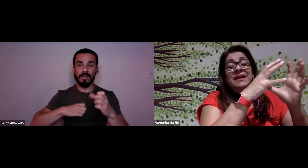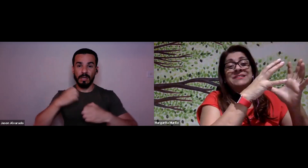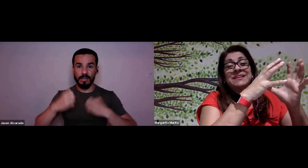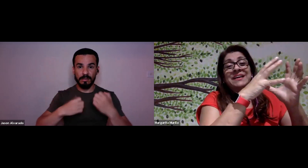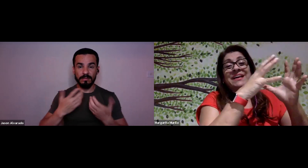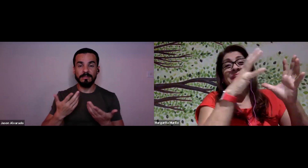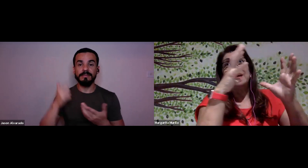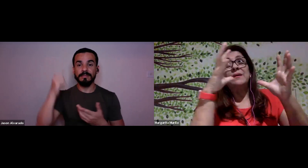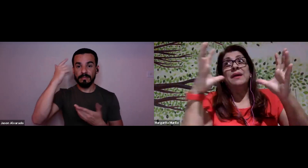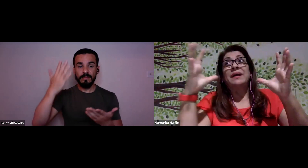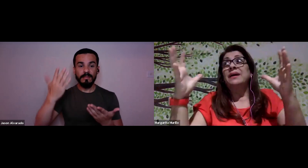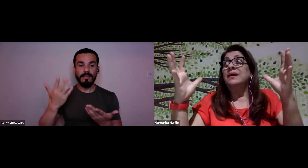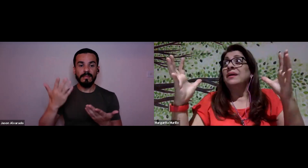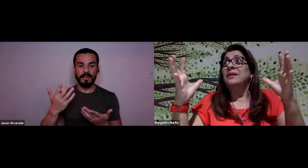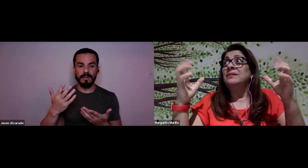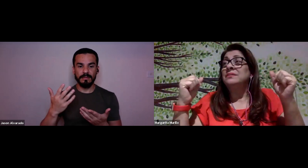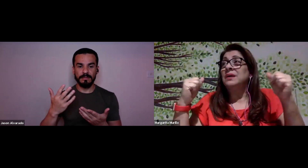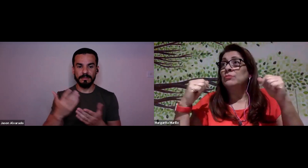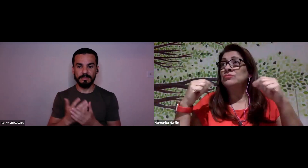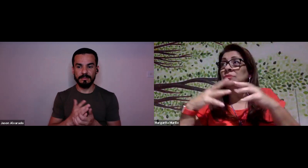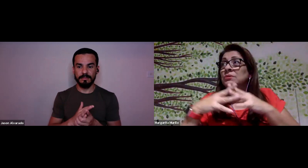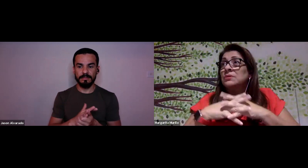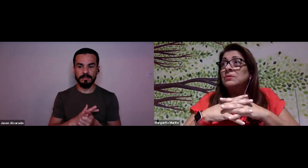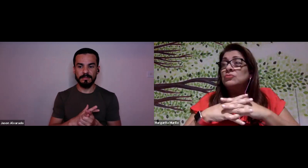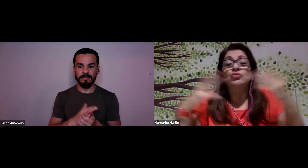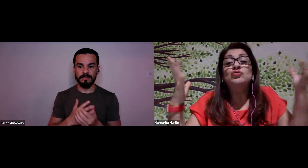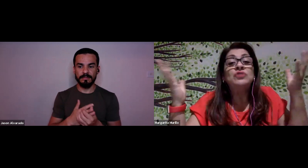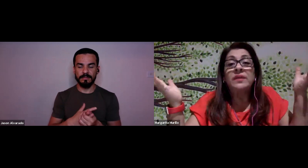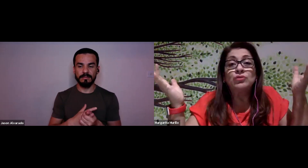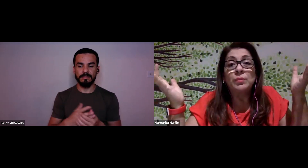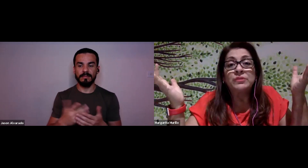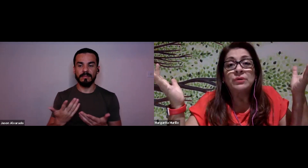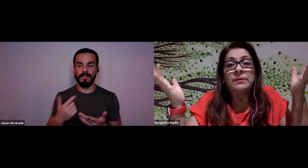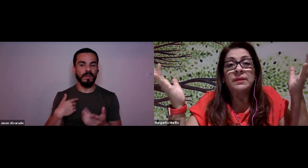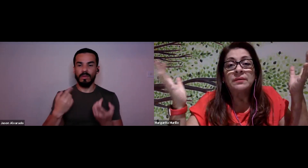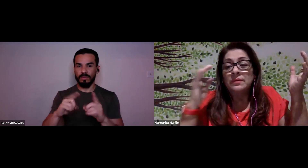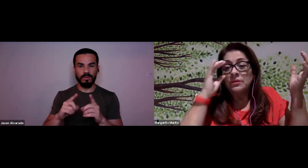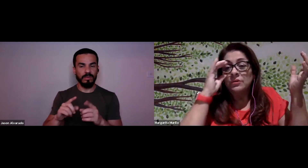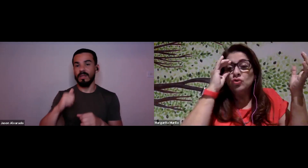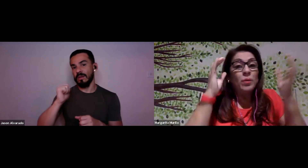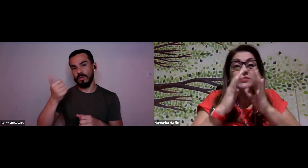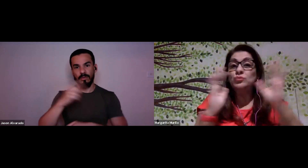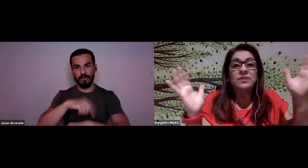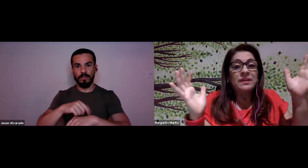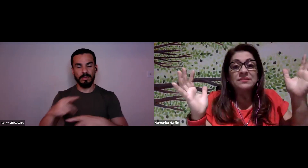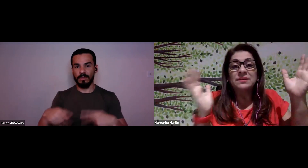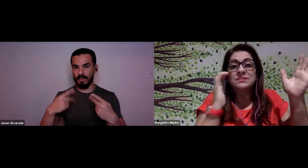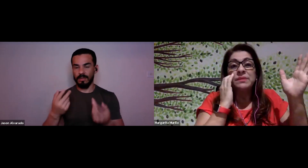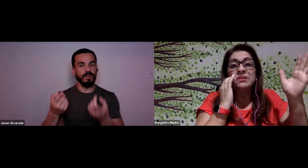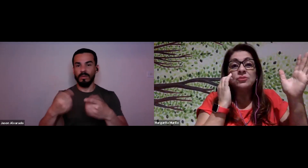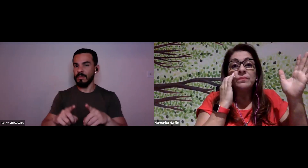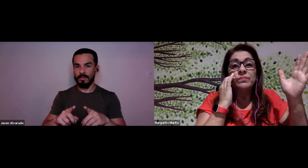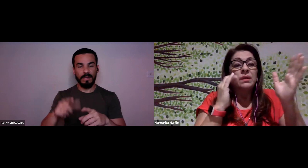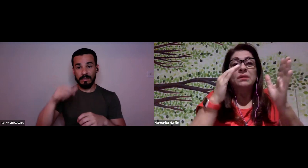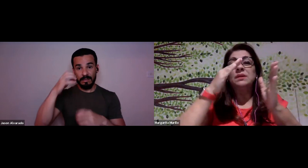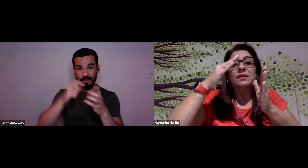es digamos no sucede en otro momento de la vida no va a suceder ese